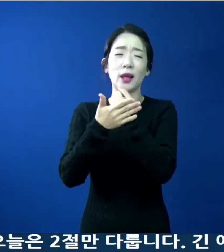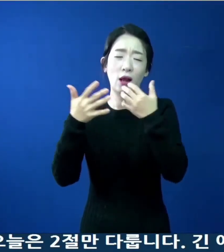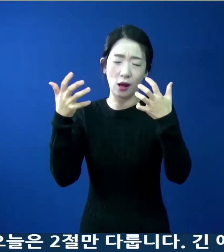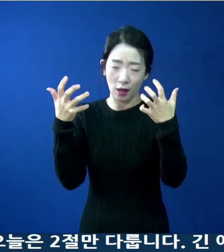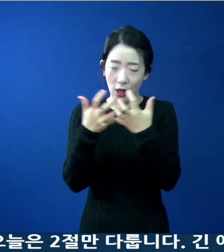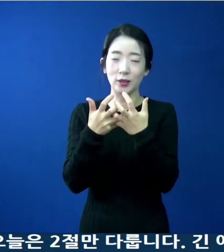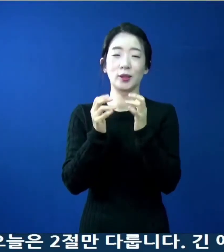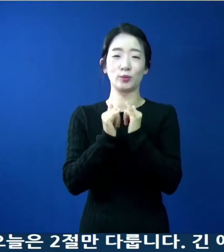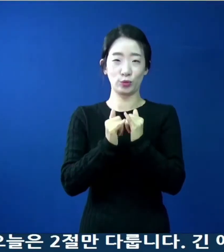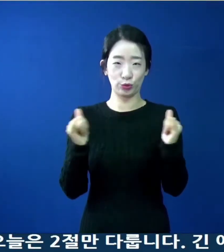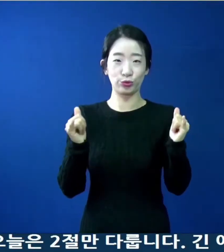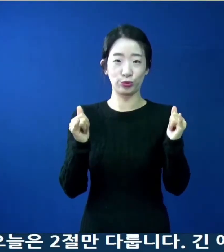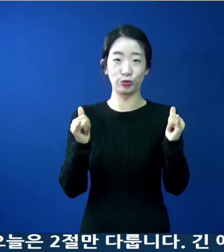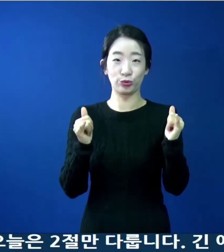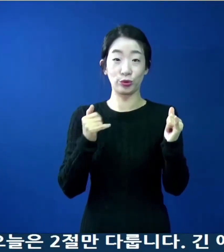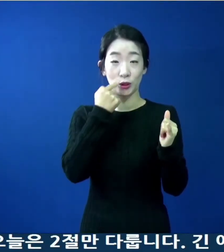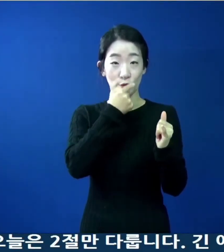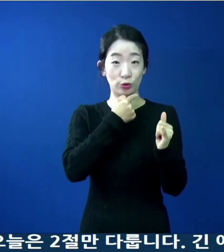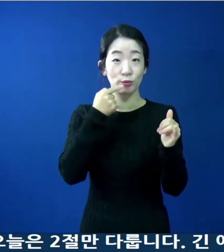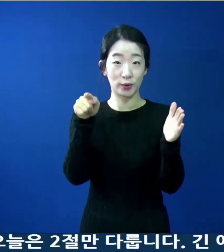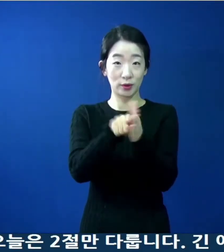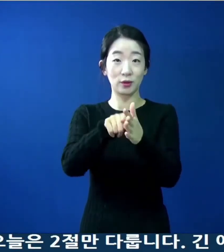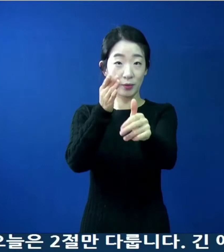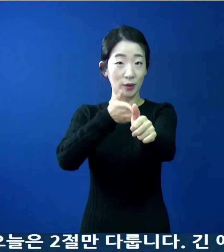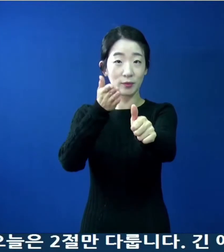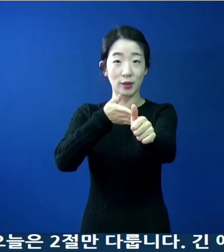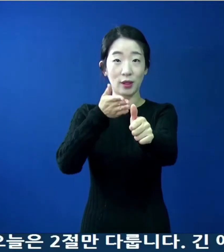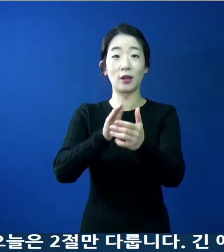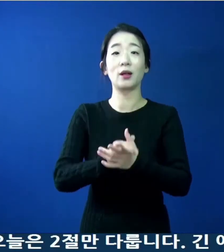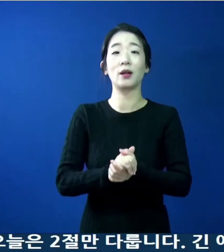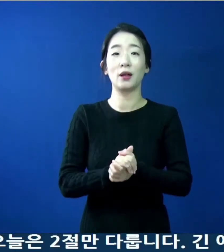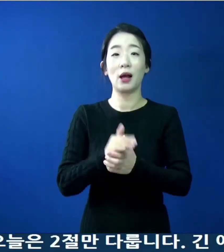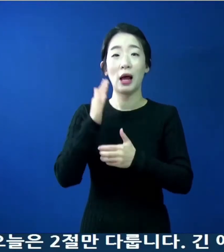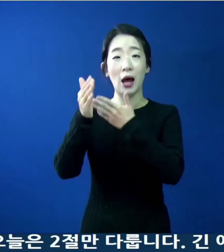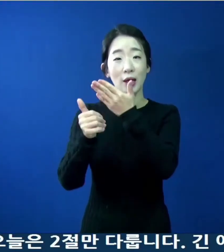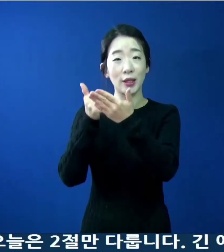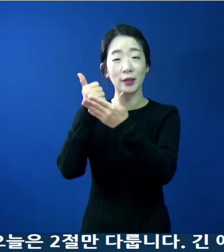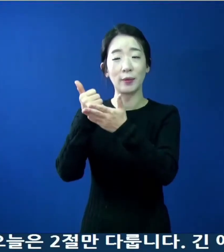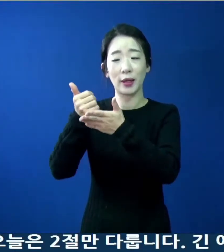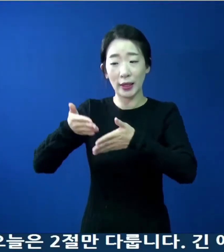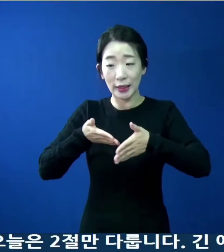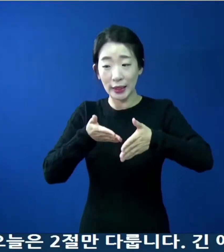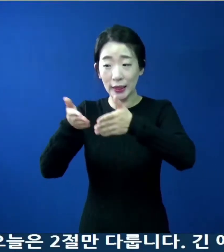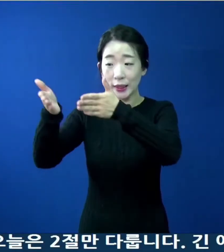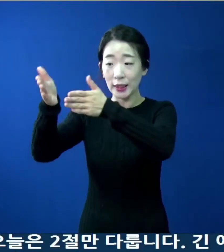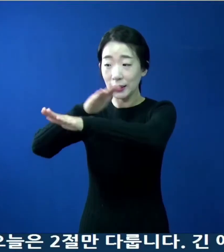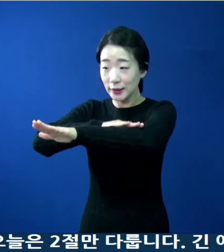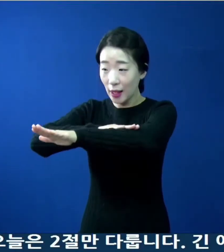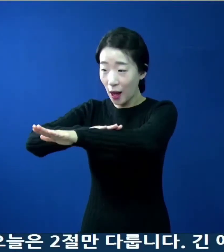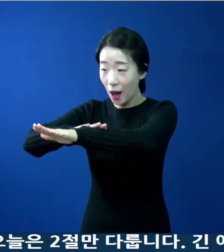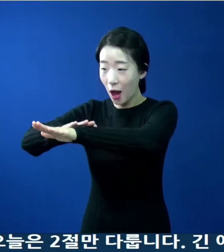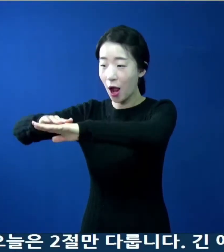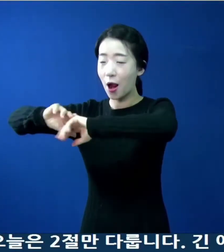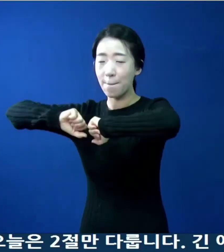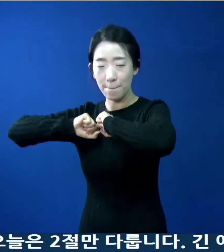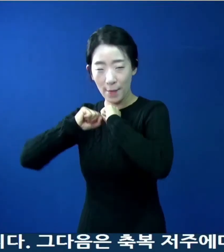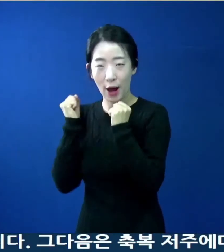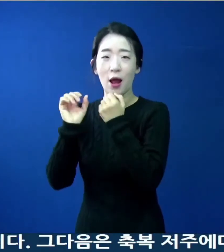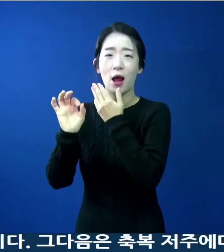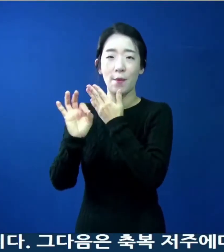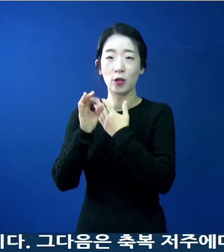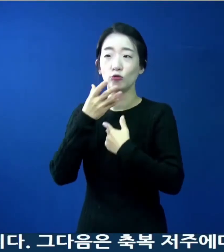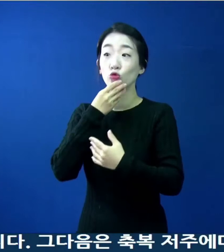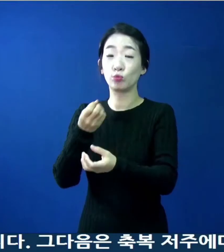바랍니다. 우리 주님이 주시는 은혜는 뭐냐면 하나님의 길을 잘 따르면 축복할 것이요, 그렇지 않으면